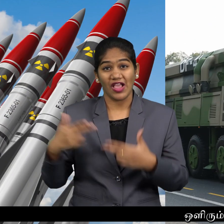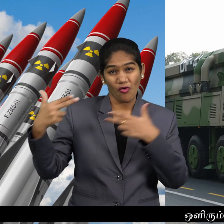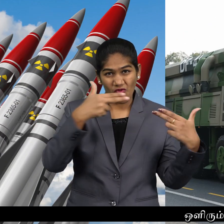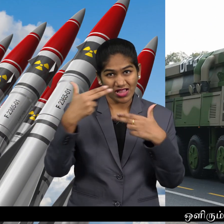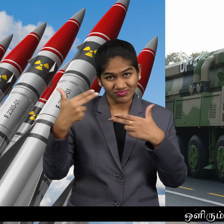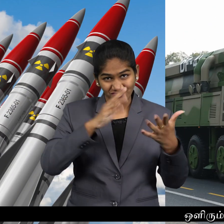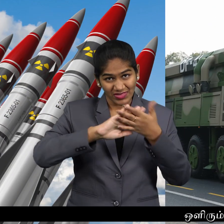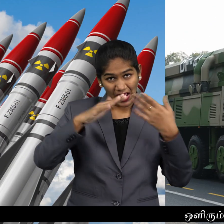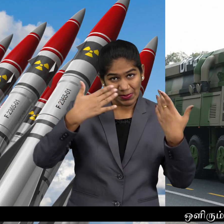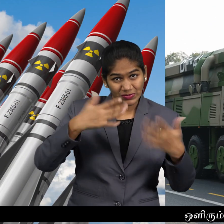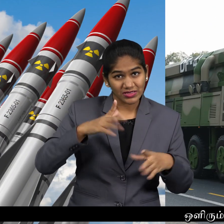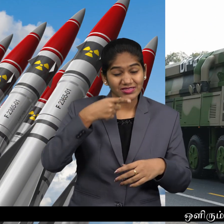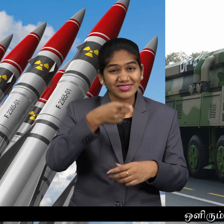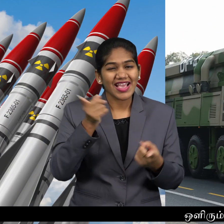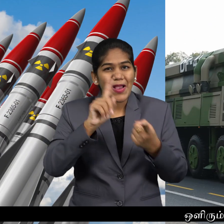ஒளிரும் புள்ளிகள்.